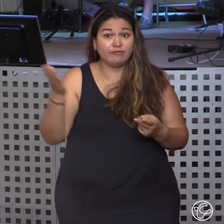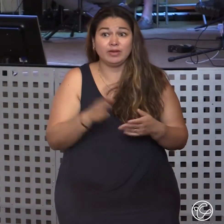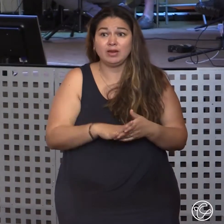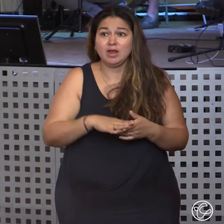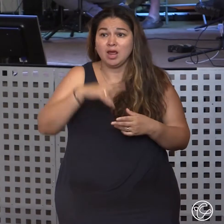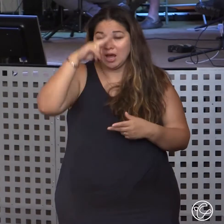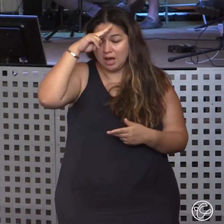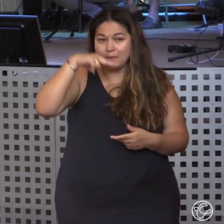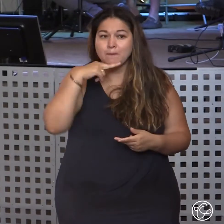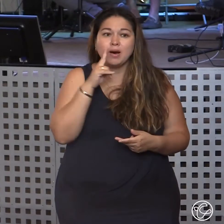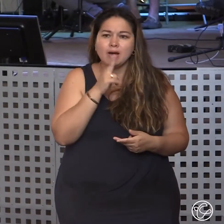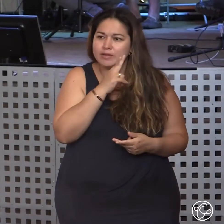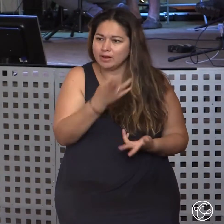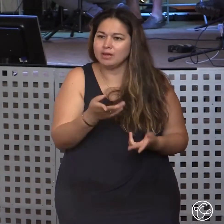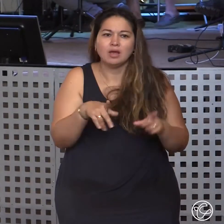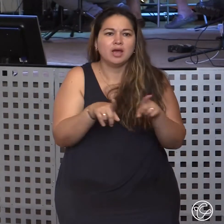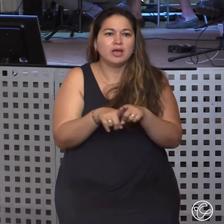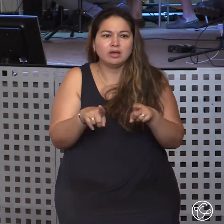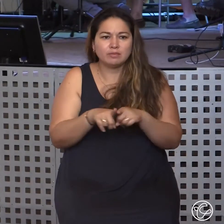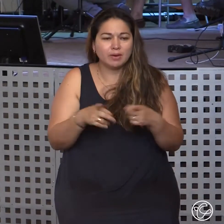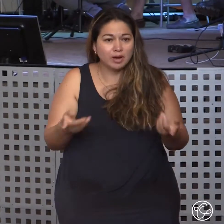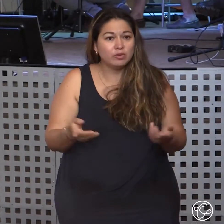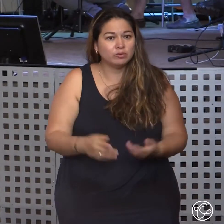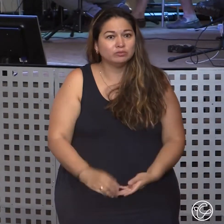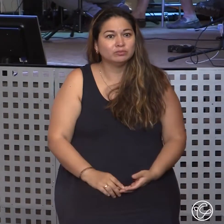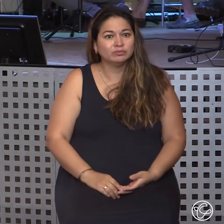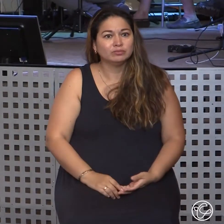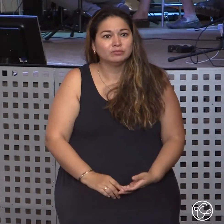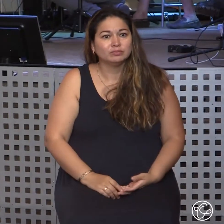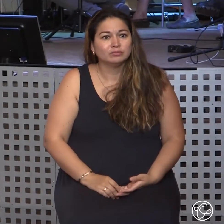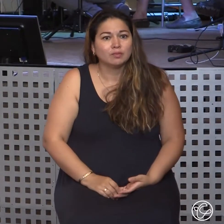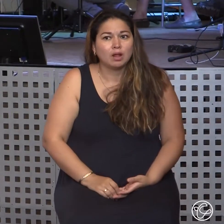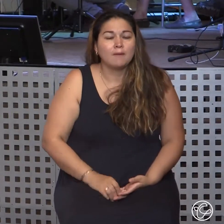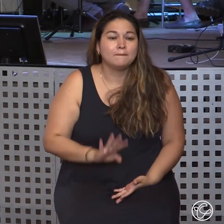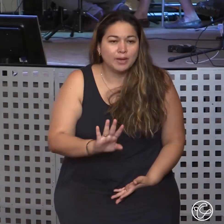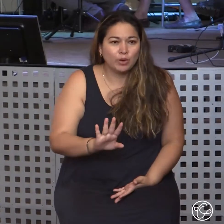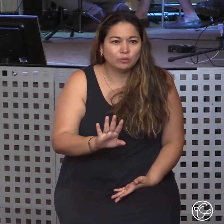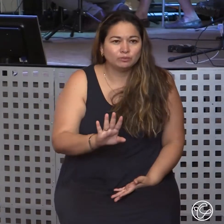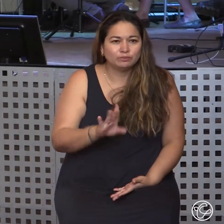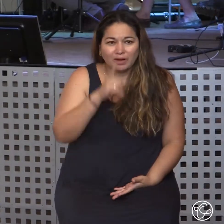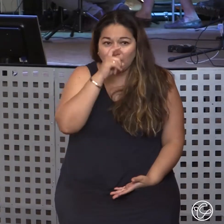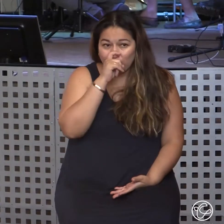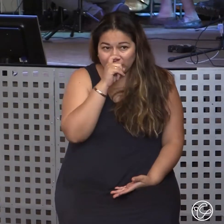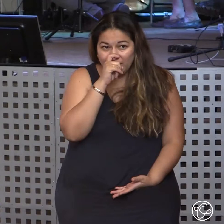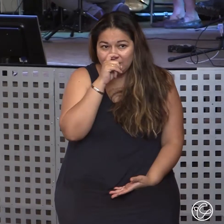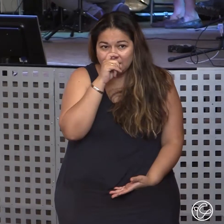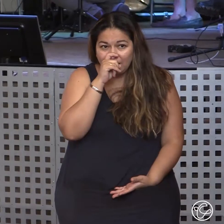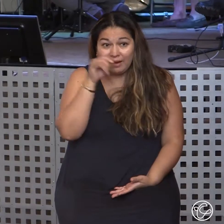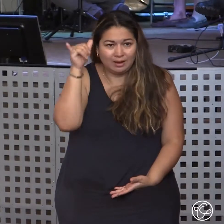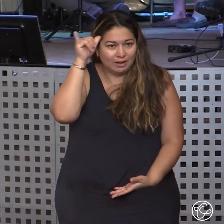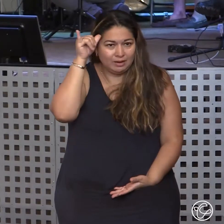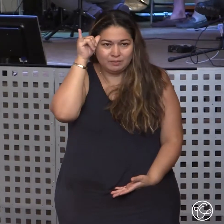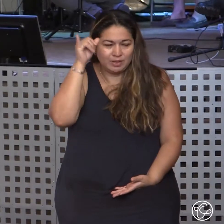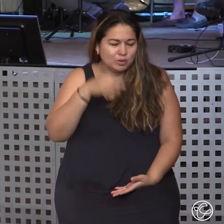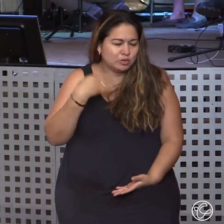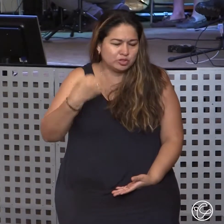sus padres. Porque el enemigo no es tonto, el enemigo te mete aquí ideas. ¿O soy el único que le mete